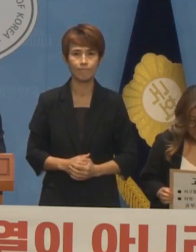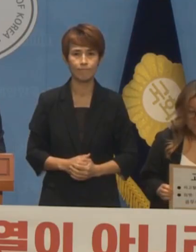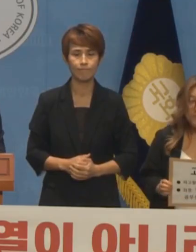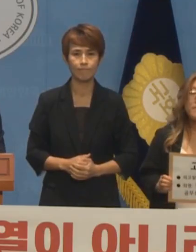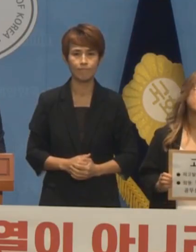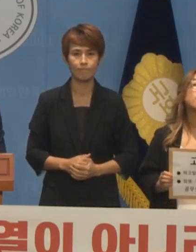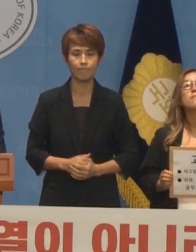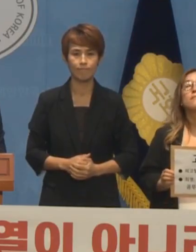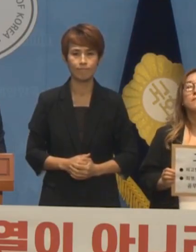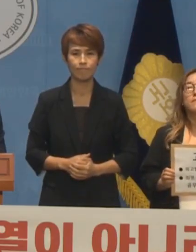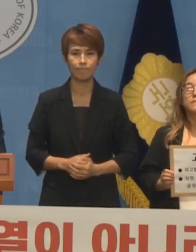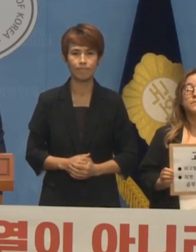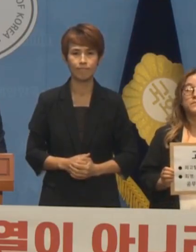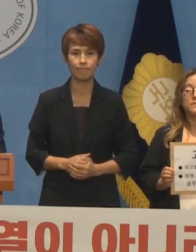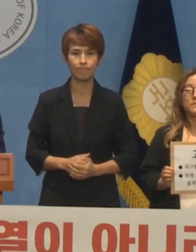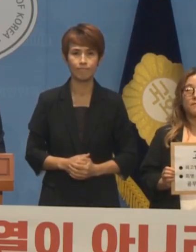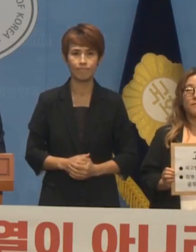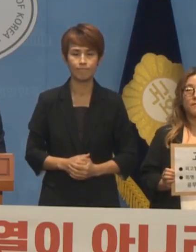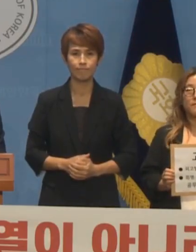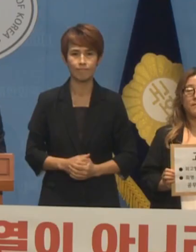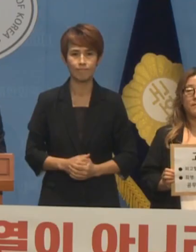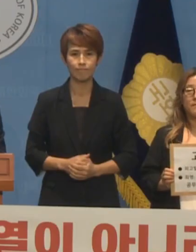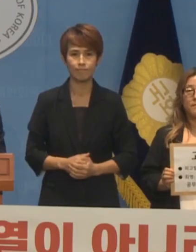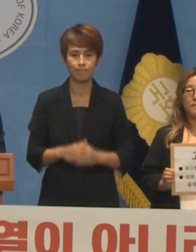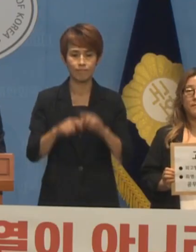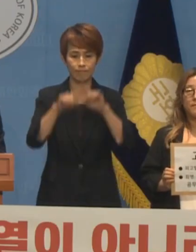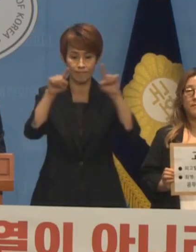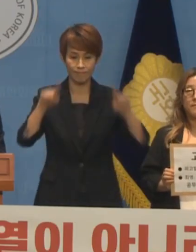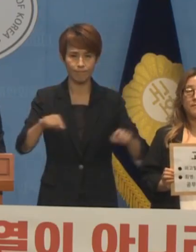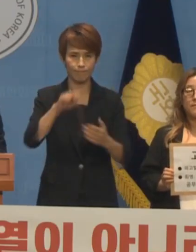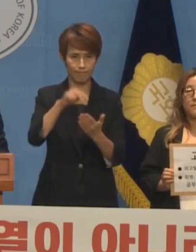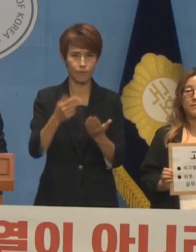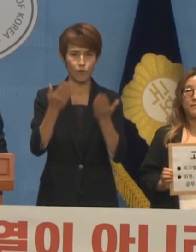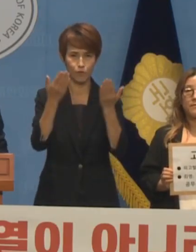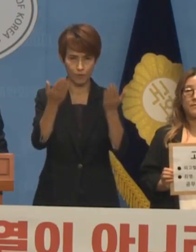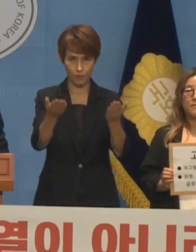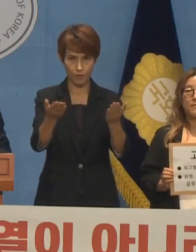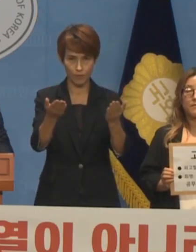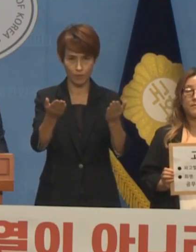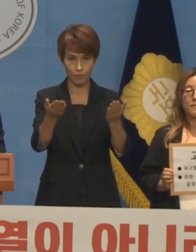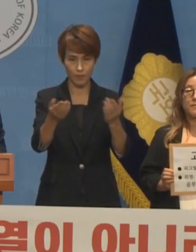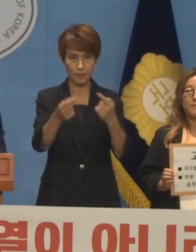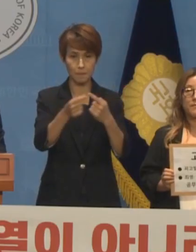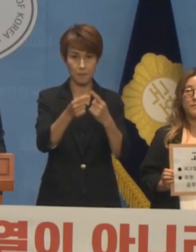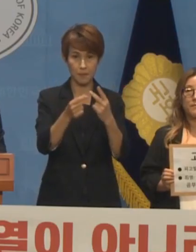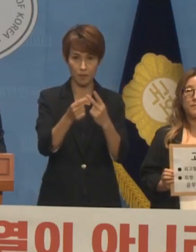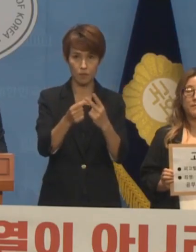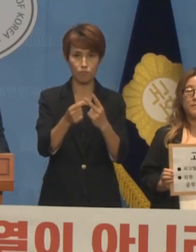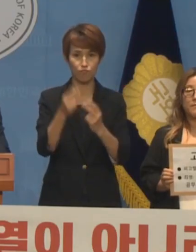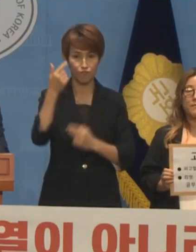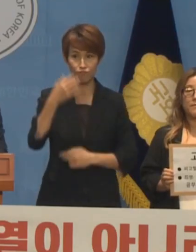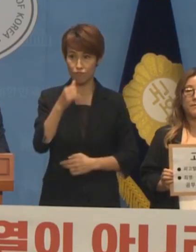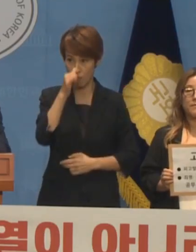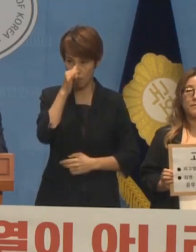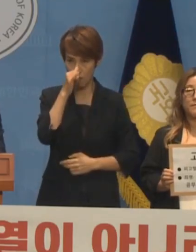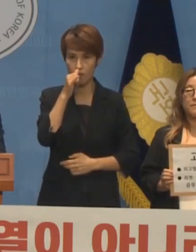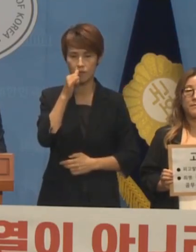기자회견 순서는 먼저 기자회견 낭독을 하고 기자분들 질문 있으면